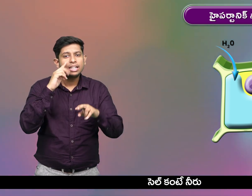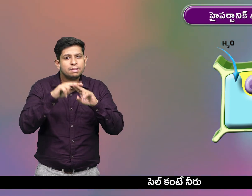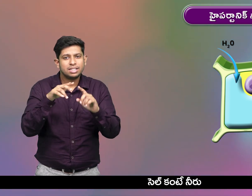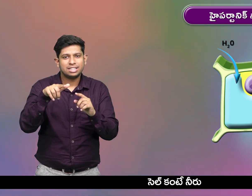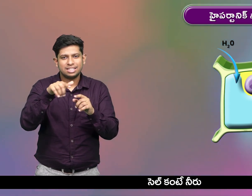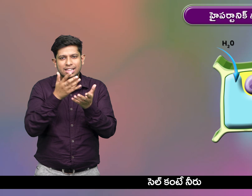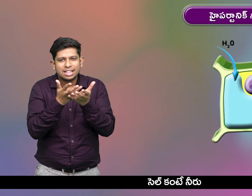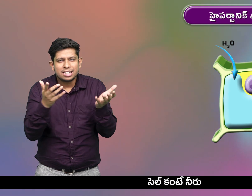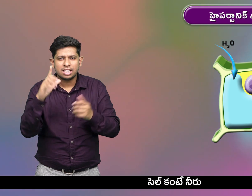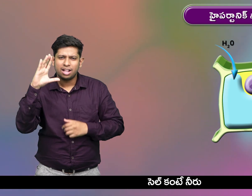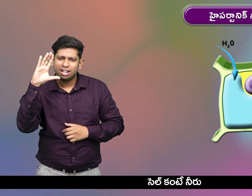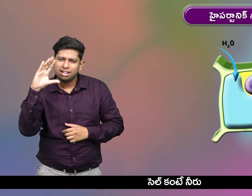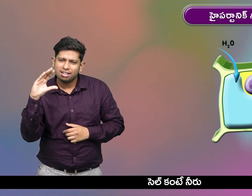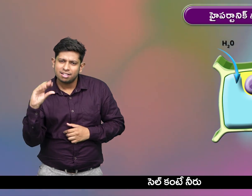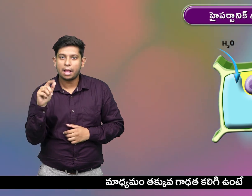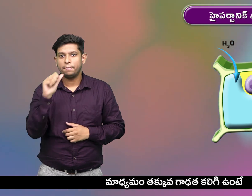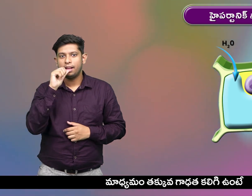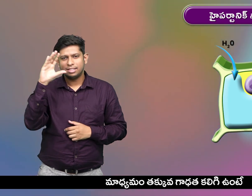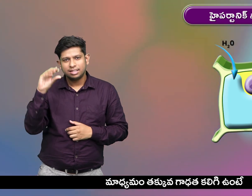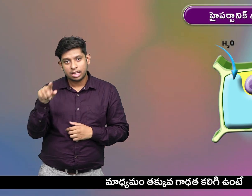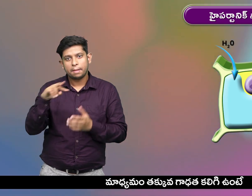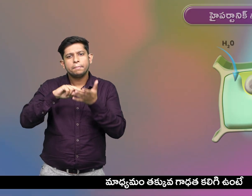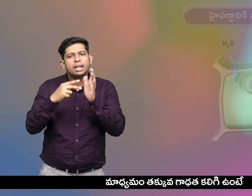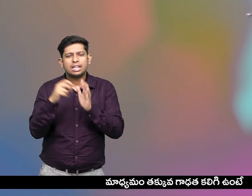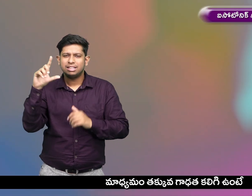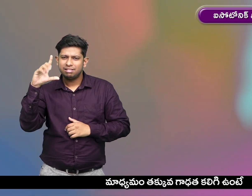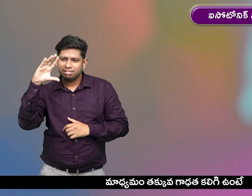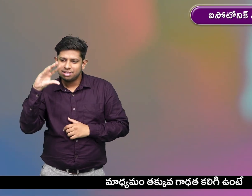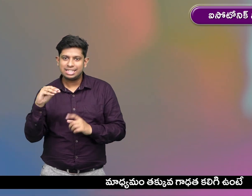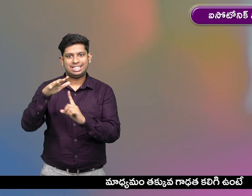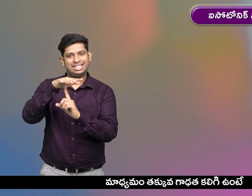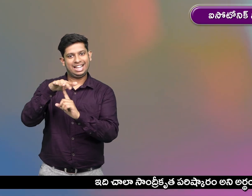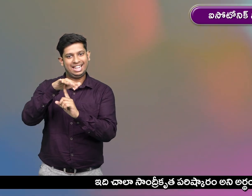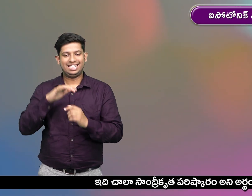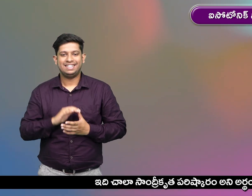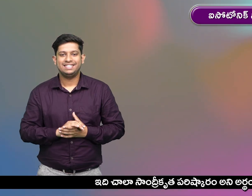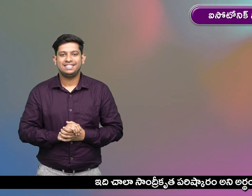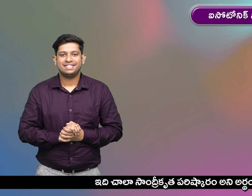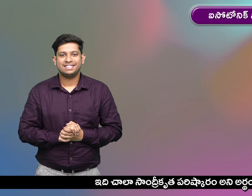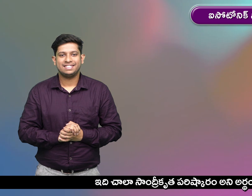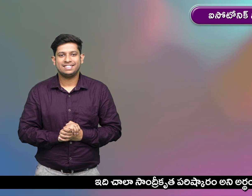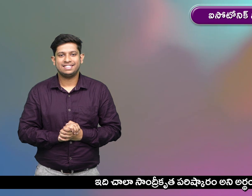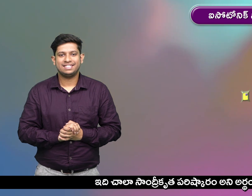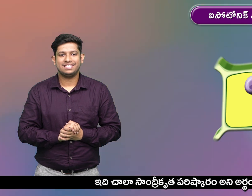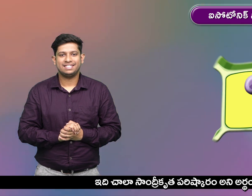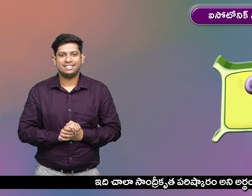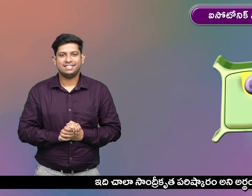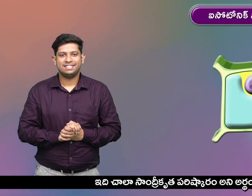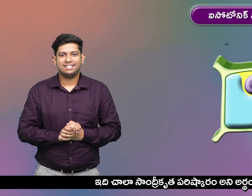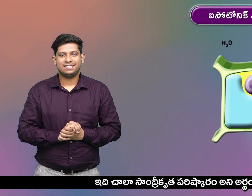సెల్ కంటే నీరు మాధ్యమం తక్కువ గాఢత కలిగి ఉంటే ఇది చాలా సాంద్రీకృత పరిష్కారం అని